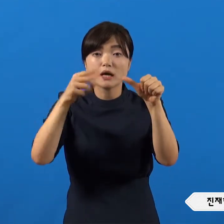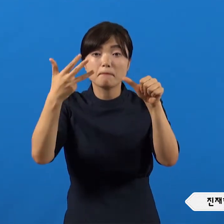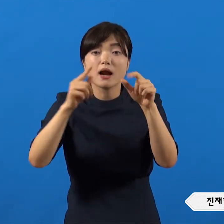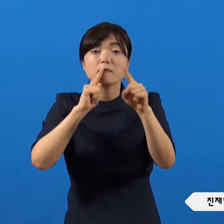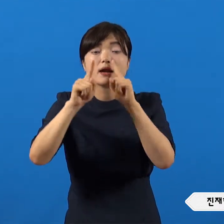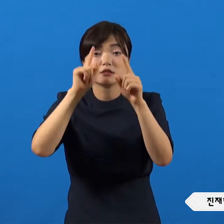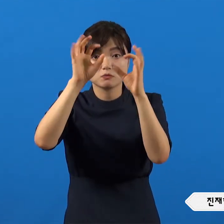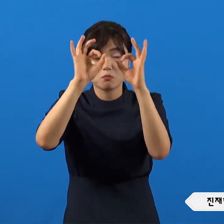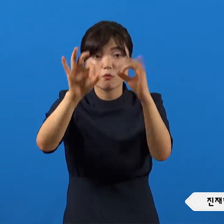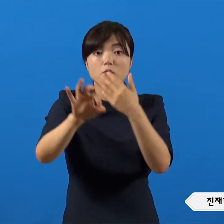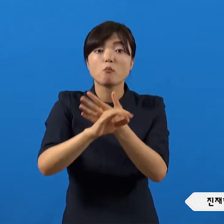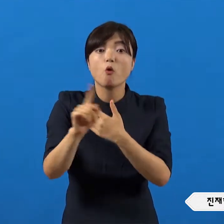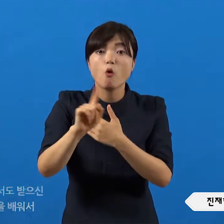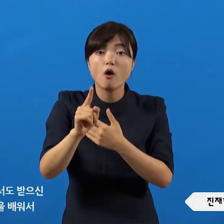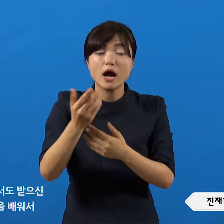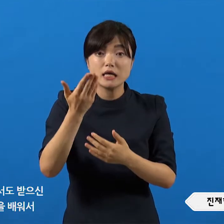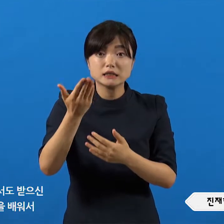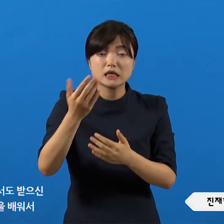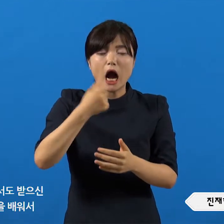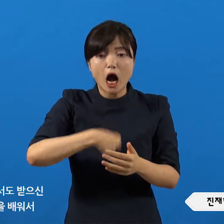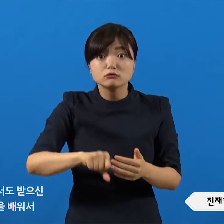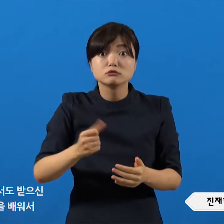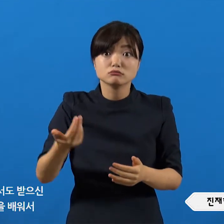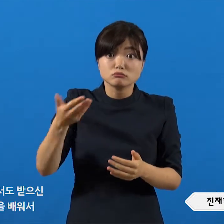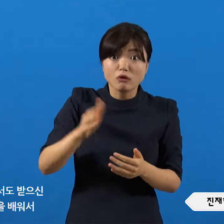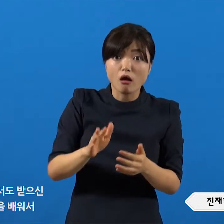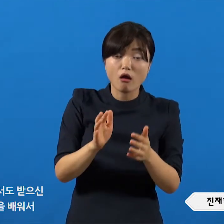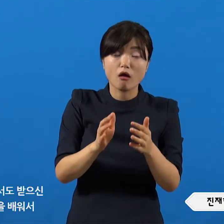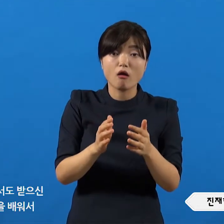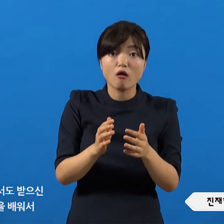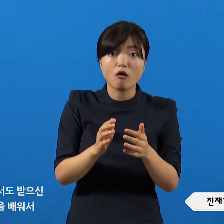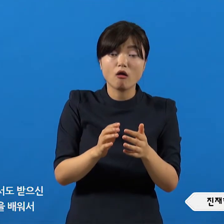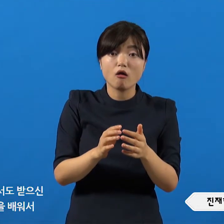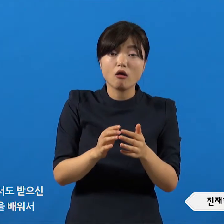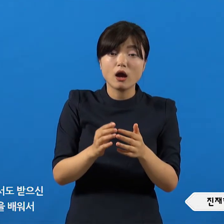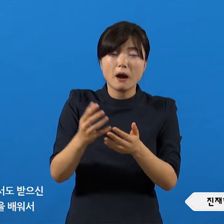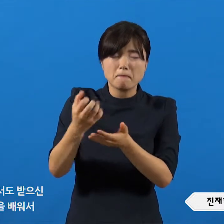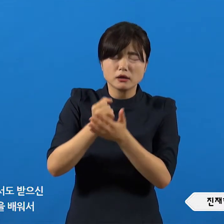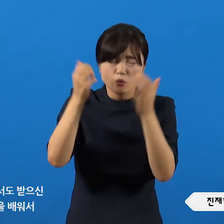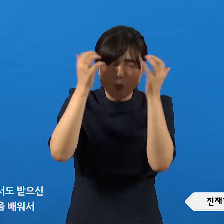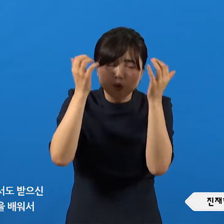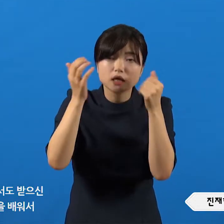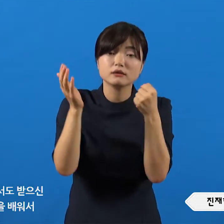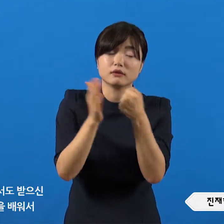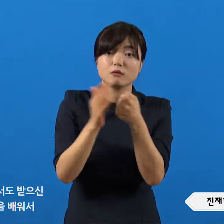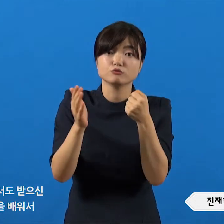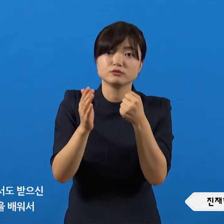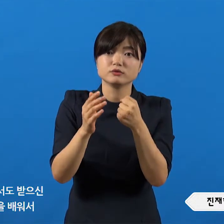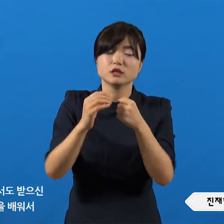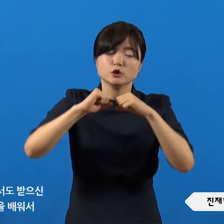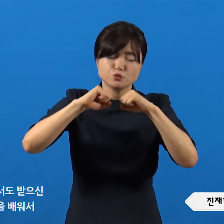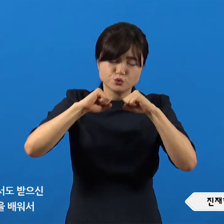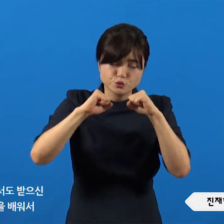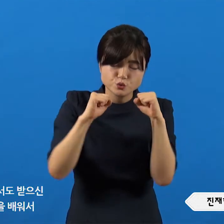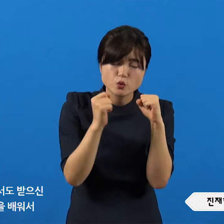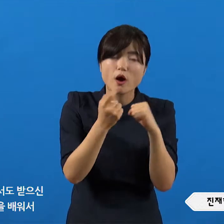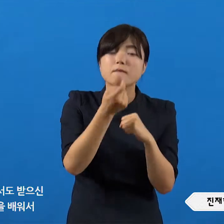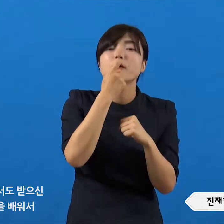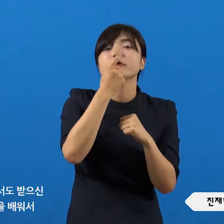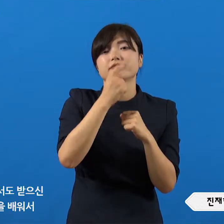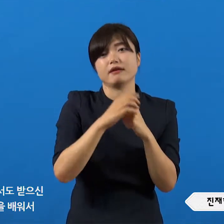우리에게 말씀합니다. 그가 아들이시면서도 받으신 고난으로 순종함을